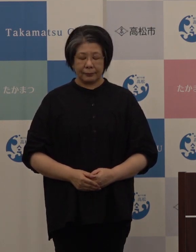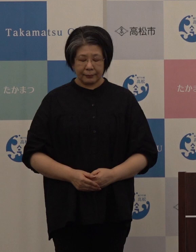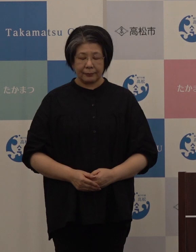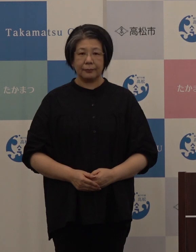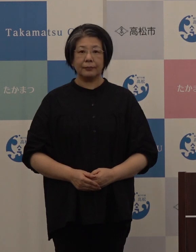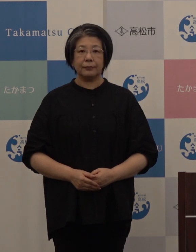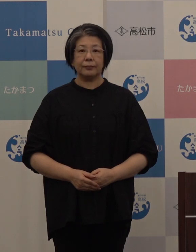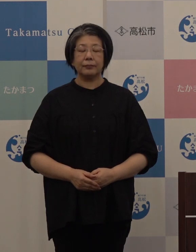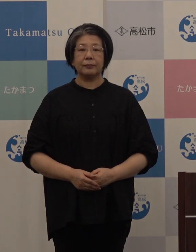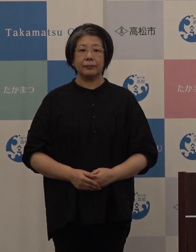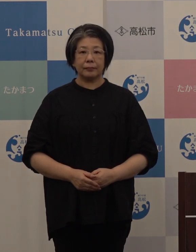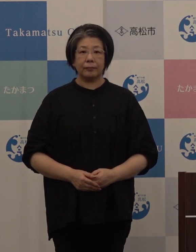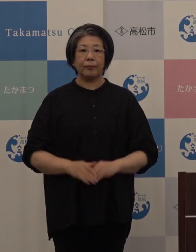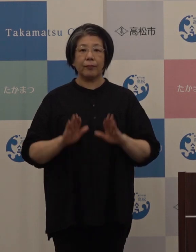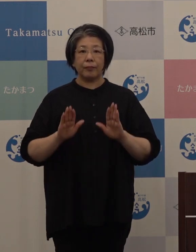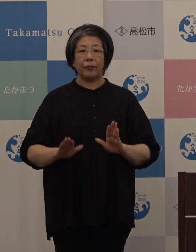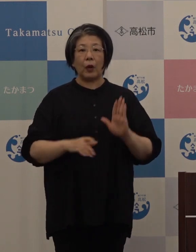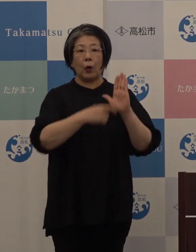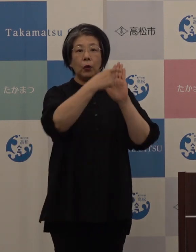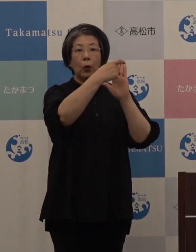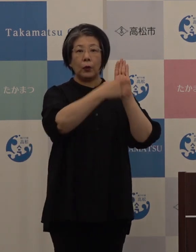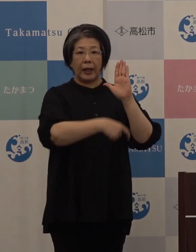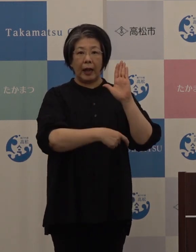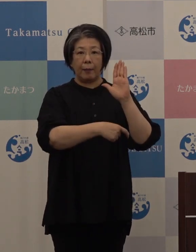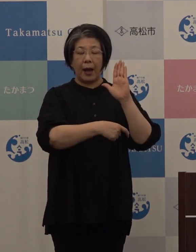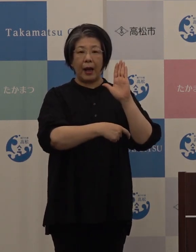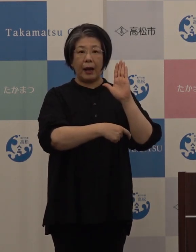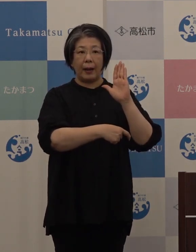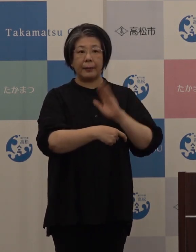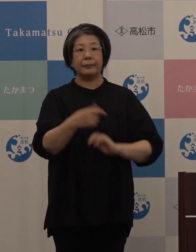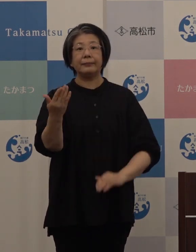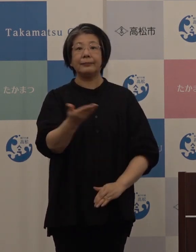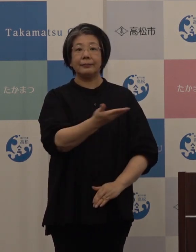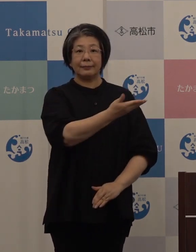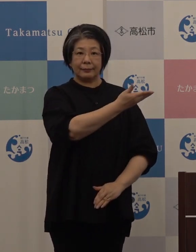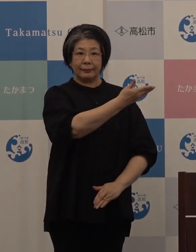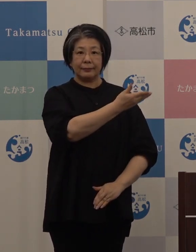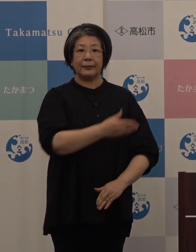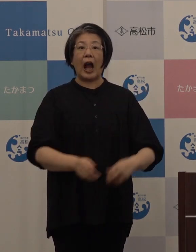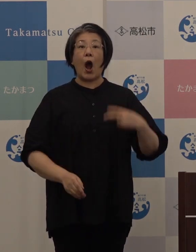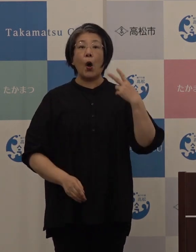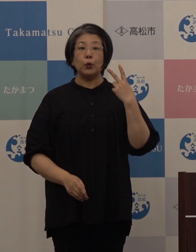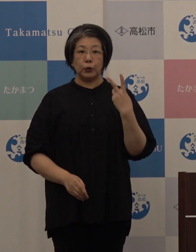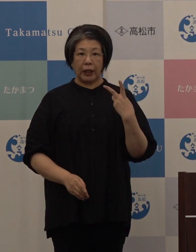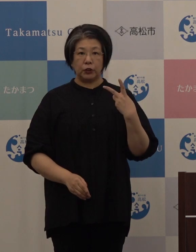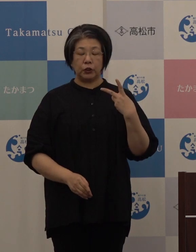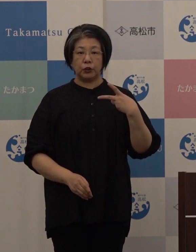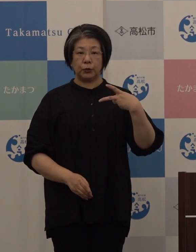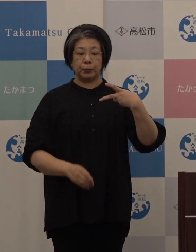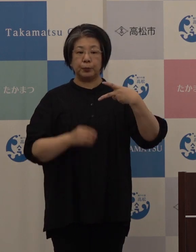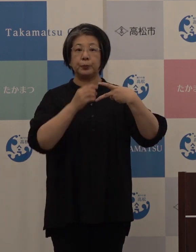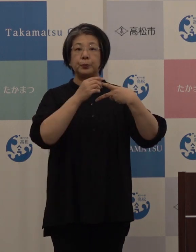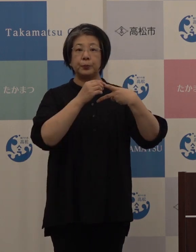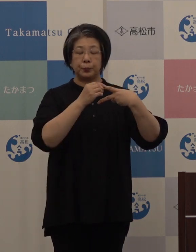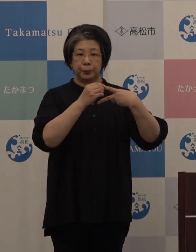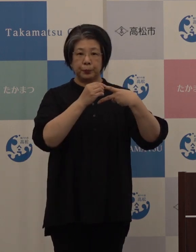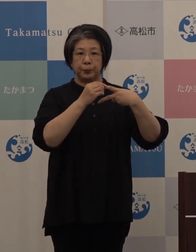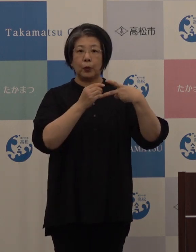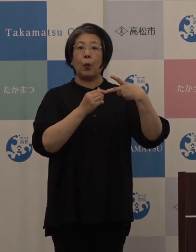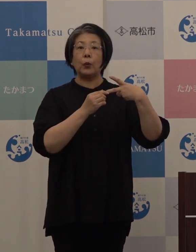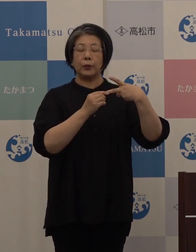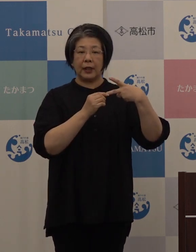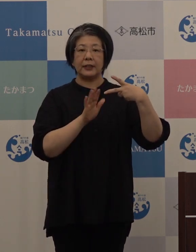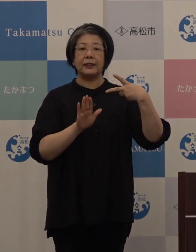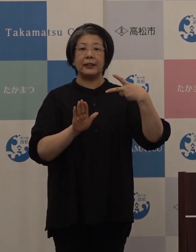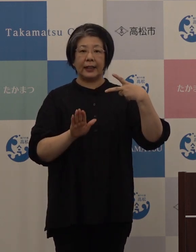それでは報告事項に入りたいと思います。スライドをご覧いただきたいと思いますが、今日は2点ございます。パートナーシップ・ファミリーシップ宣誓